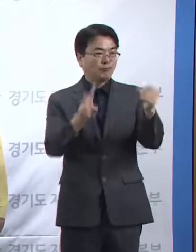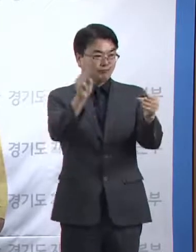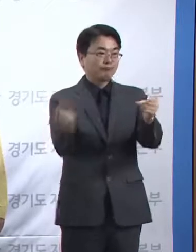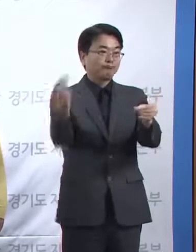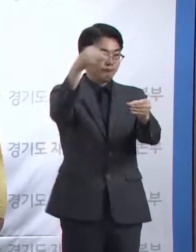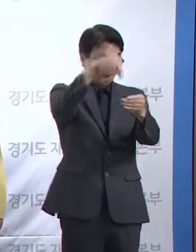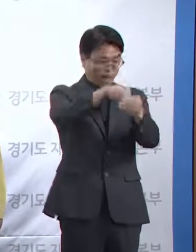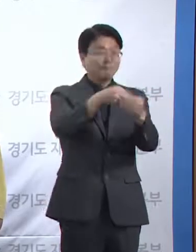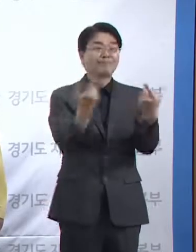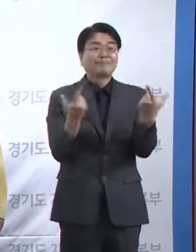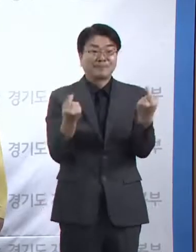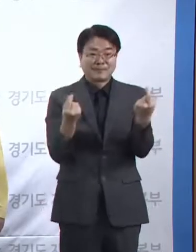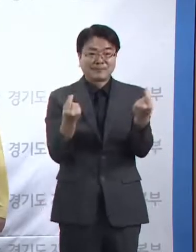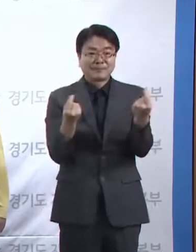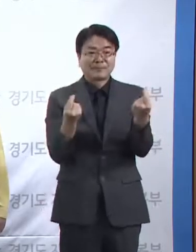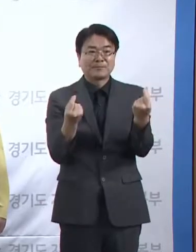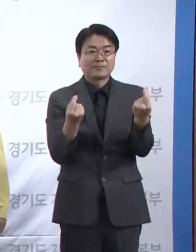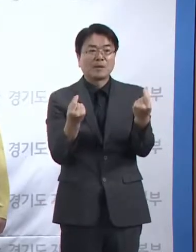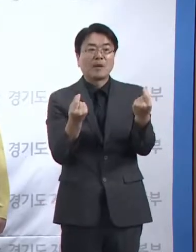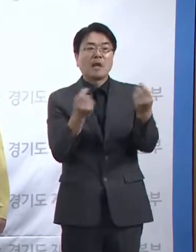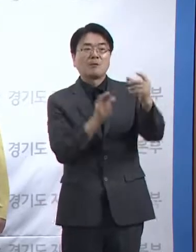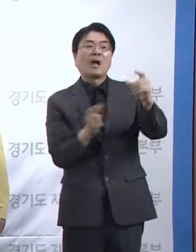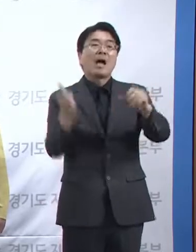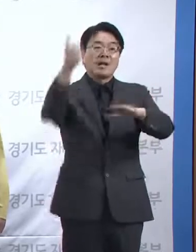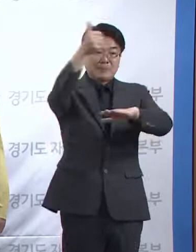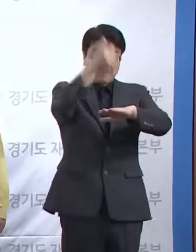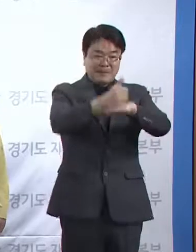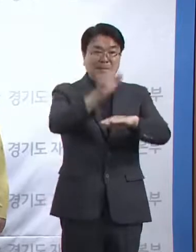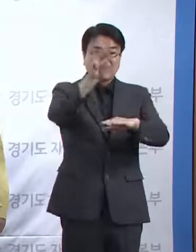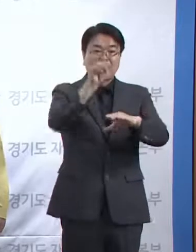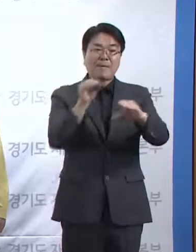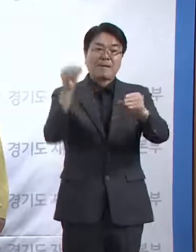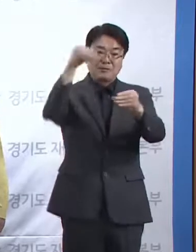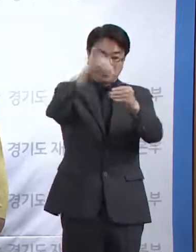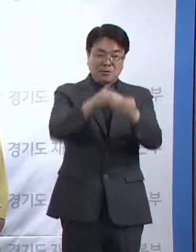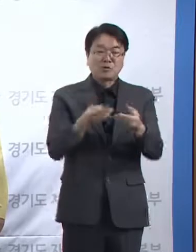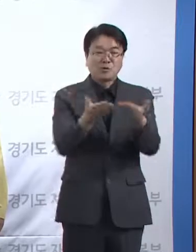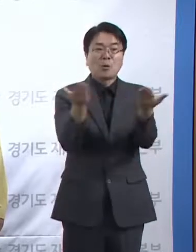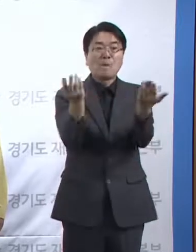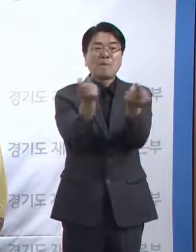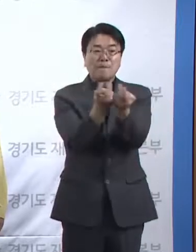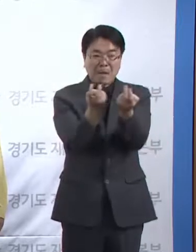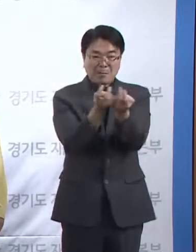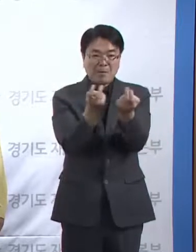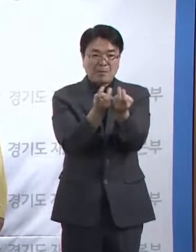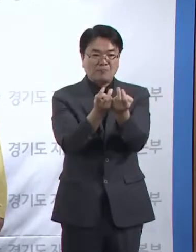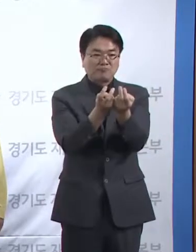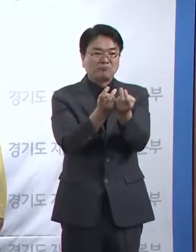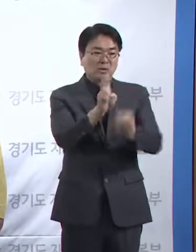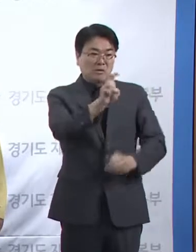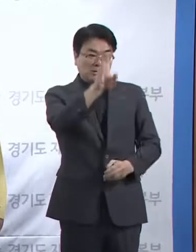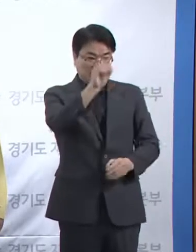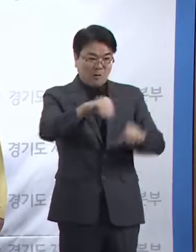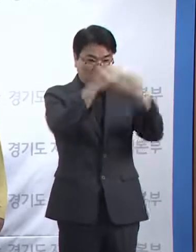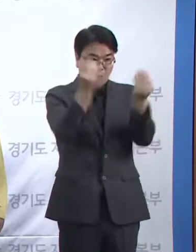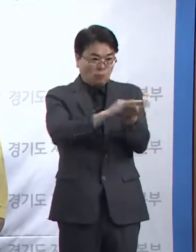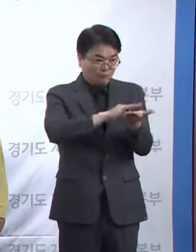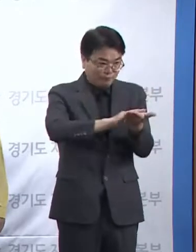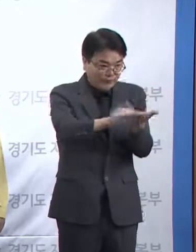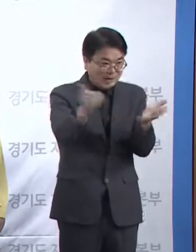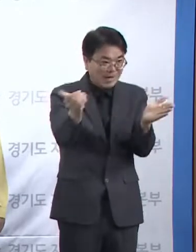인센티브 15만 원, 3만 원, 즉 15%는 20만 원 이상의 소비가 확인된